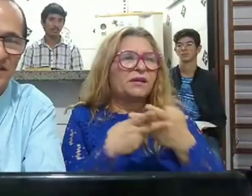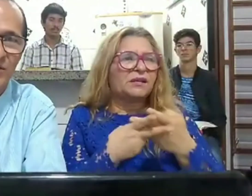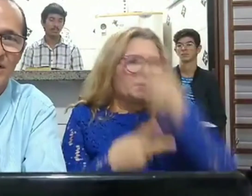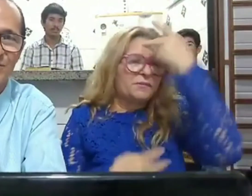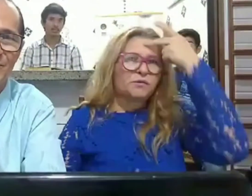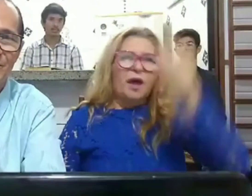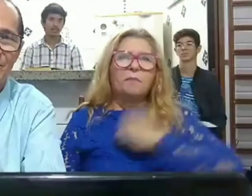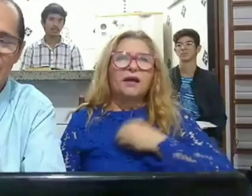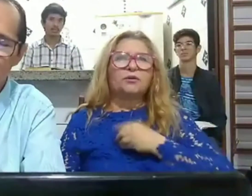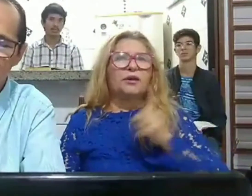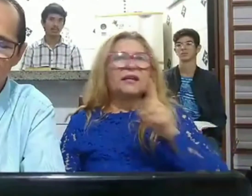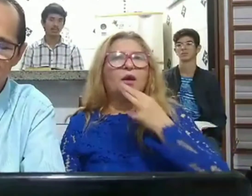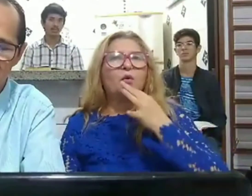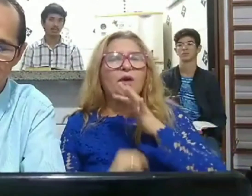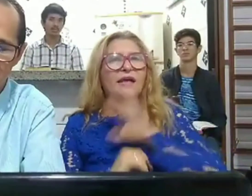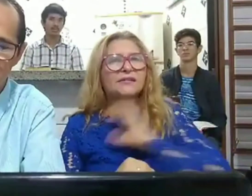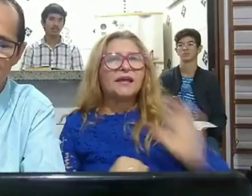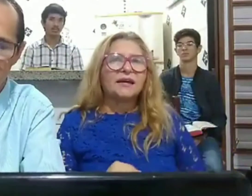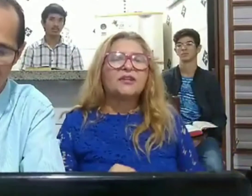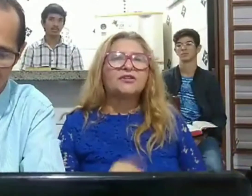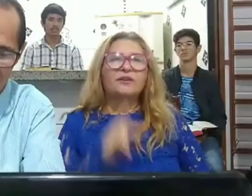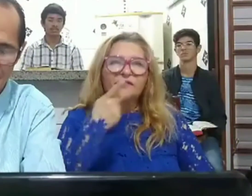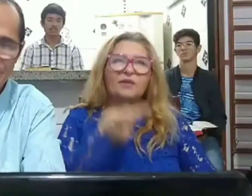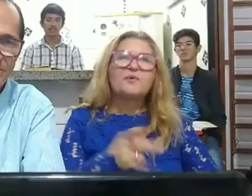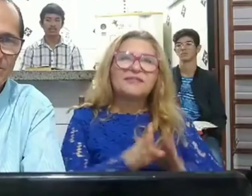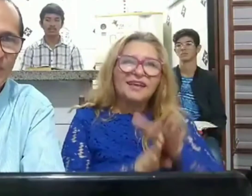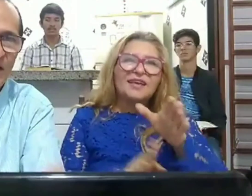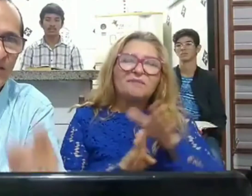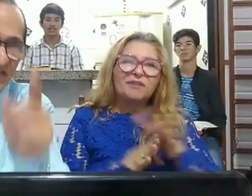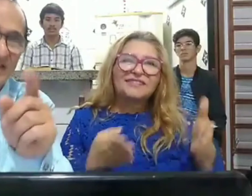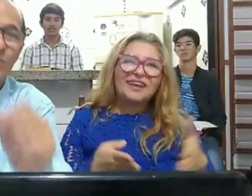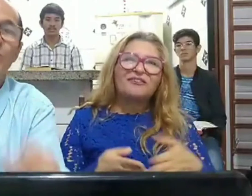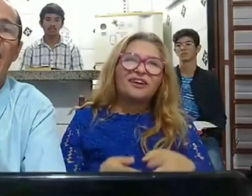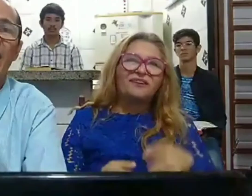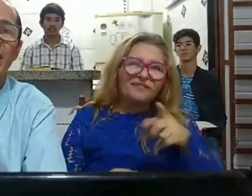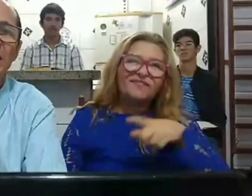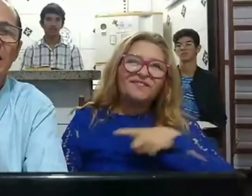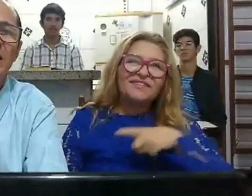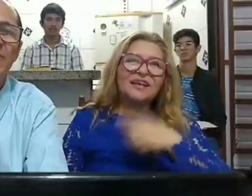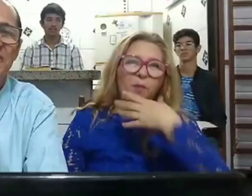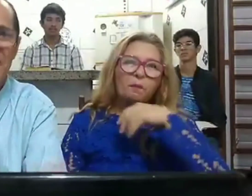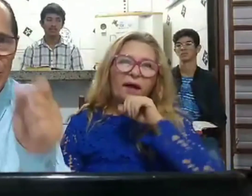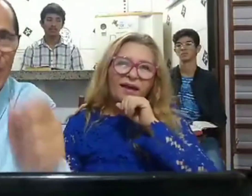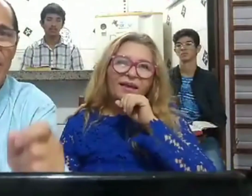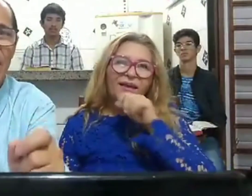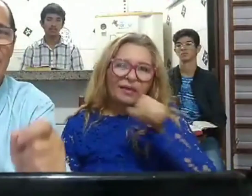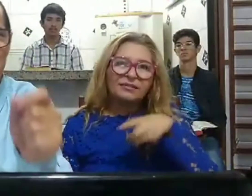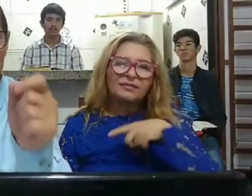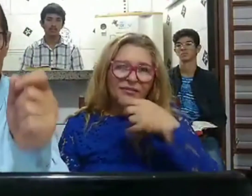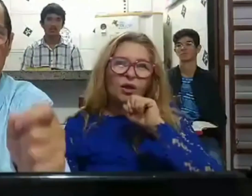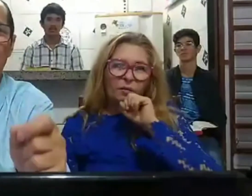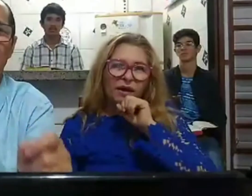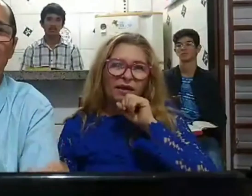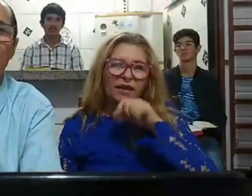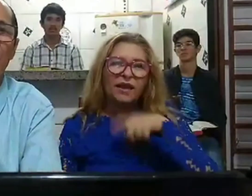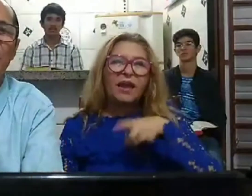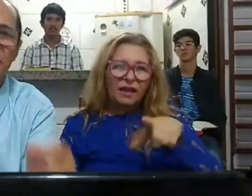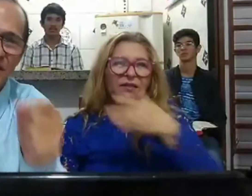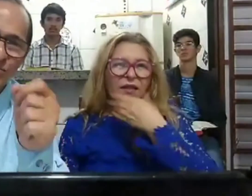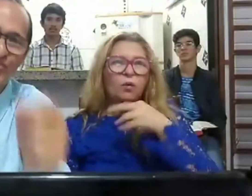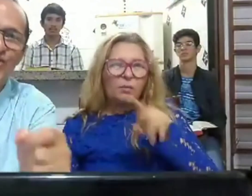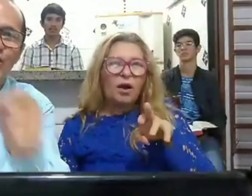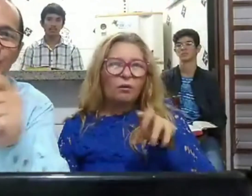conheceu Cristo. E eu queria dizer uma coisa para você. Você tem um pai, você tem uma mãe, você tem um irmão,